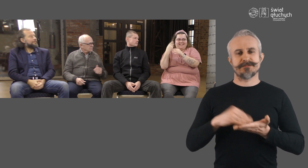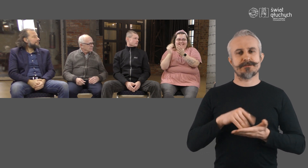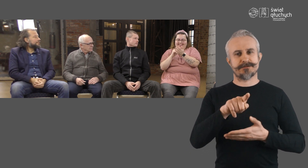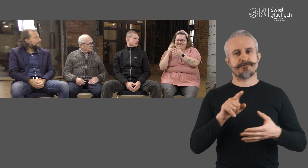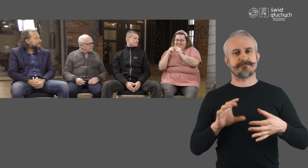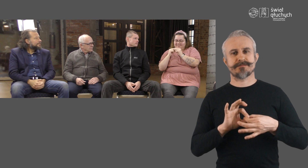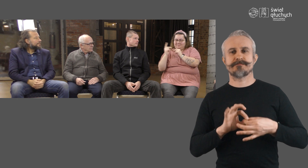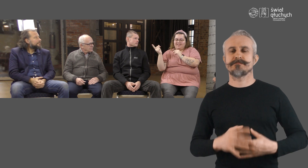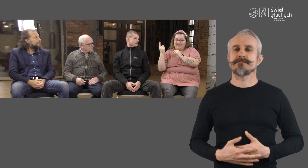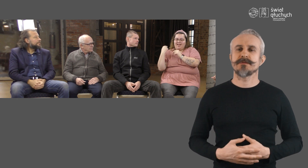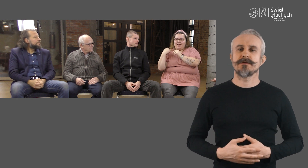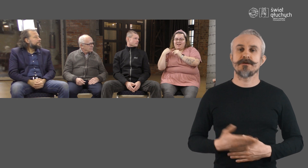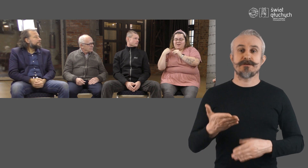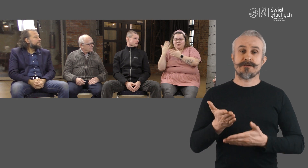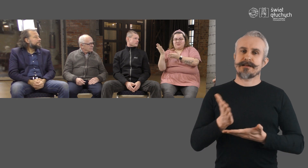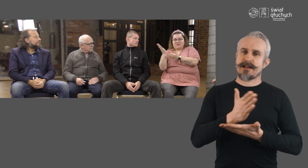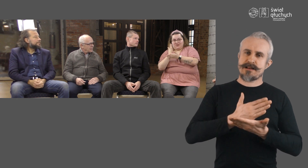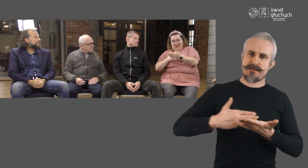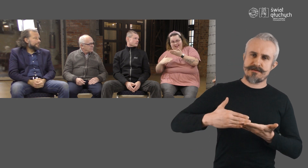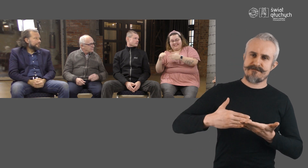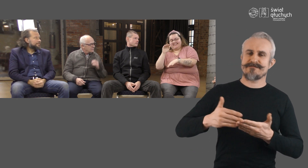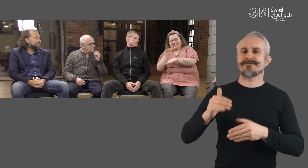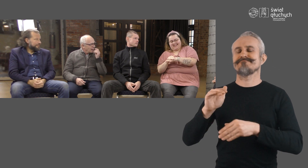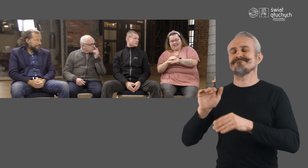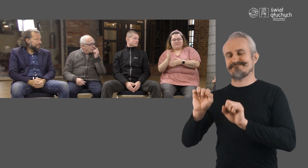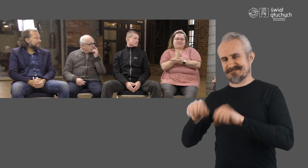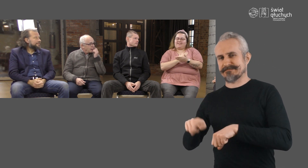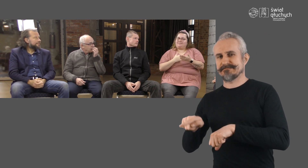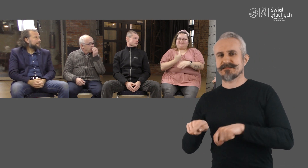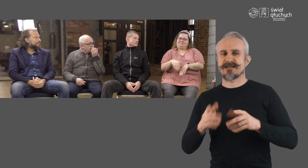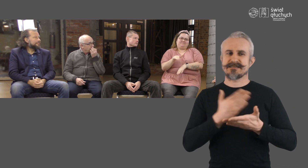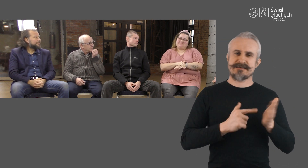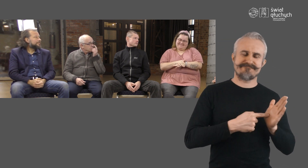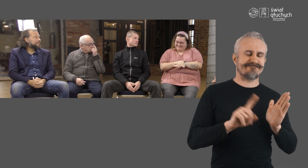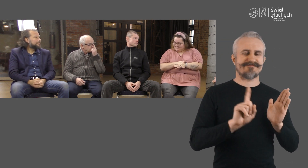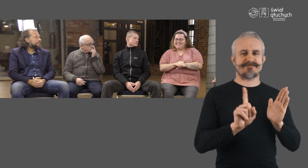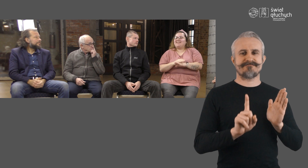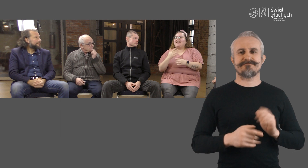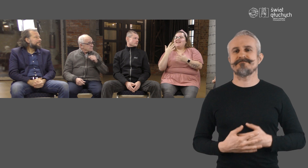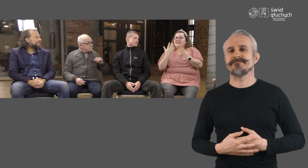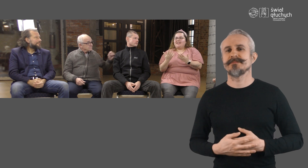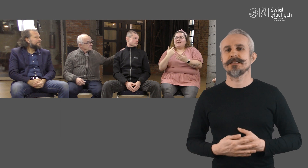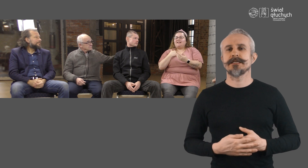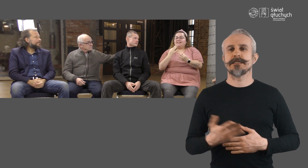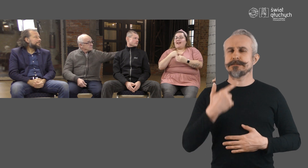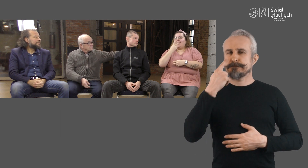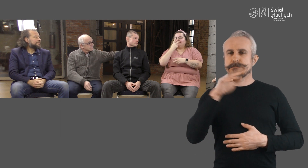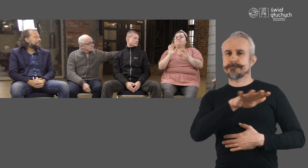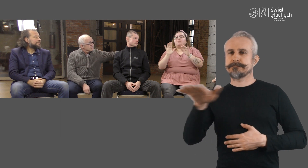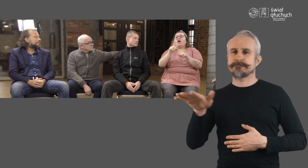Czy mogę? Jeszcze bym chciała też dodać, że po części się zgadzam, a po części nie zgadzam.